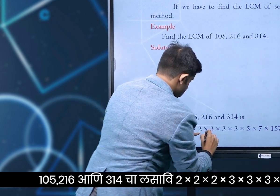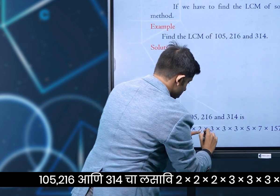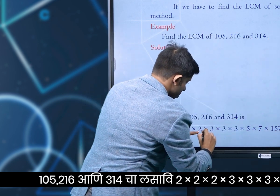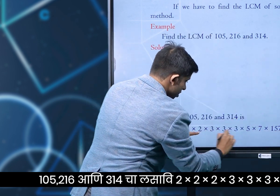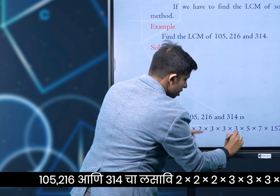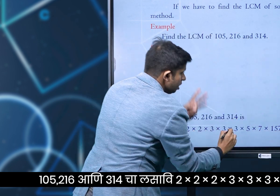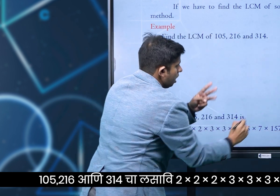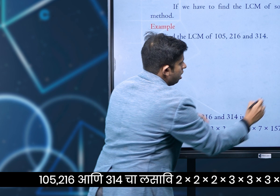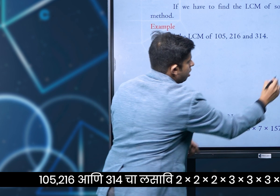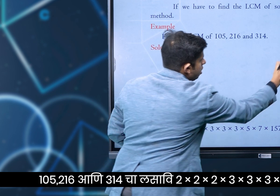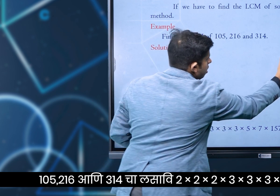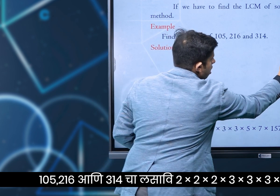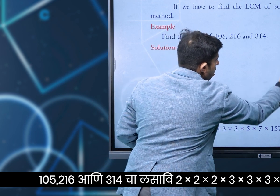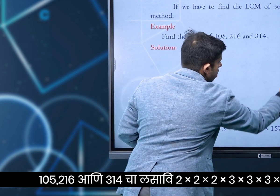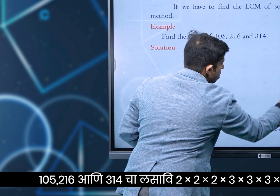11,86,920 आहे.